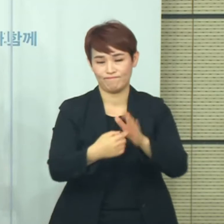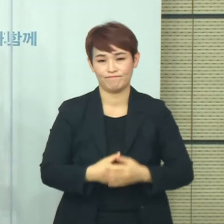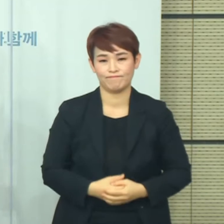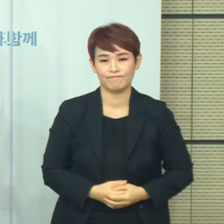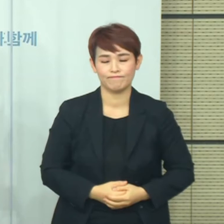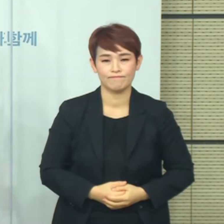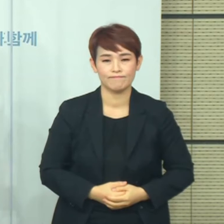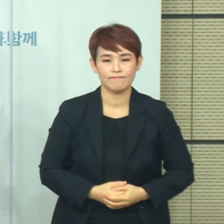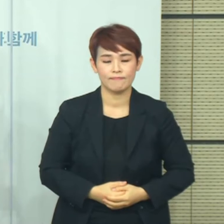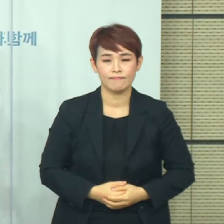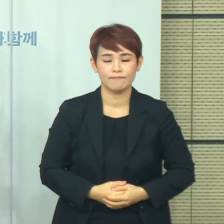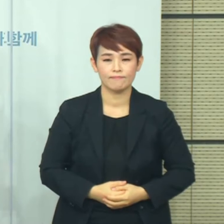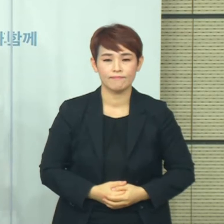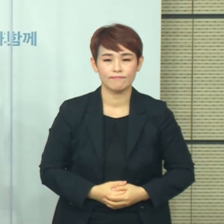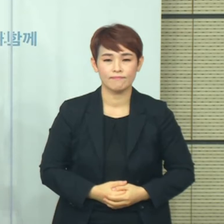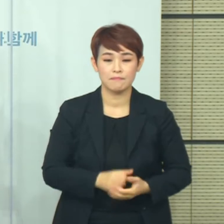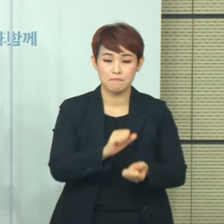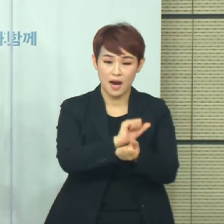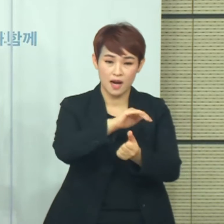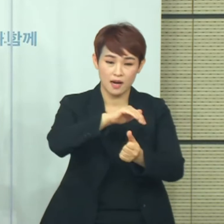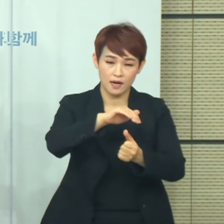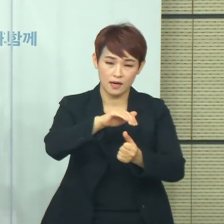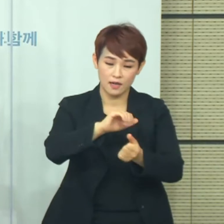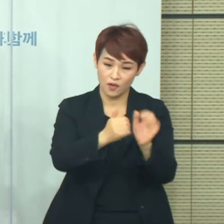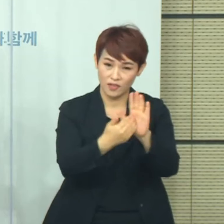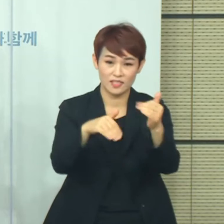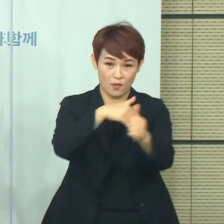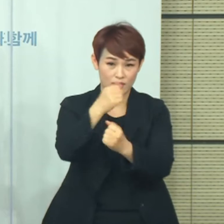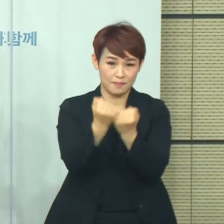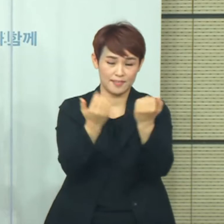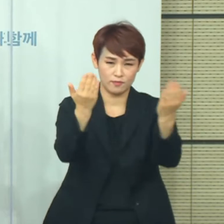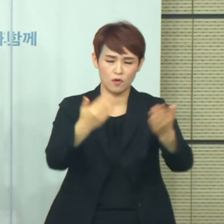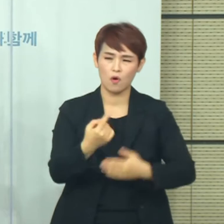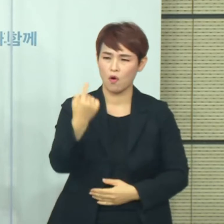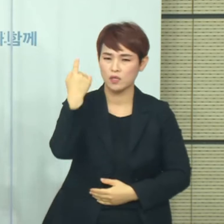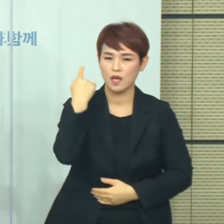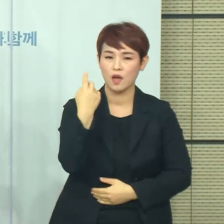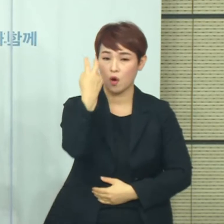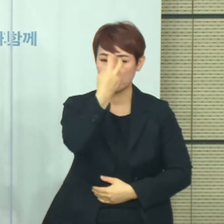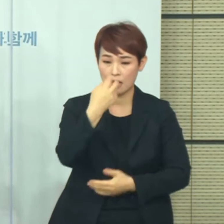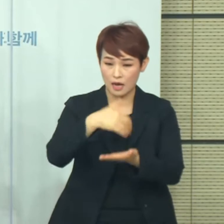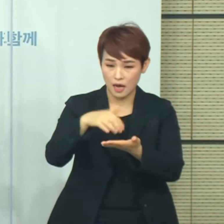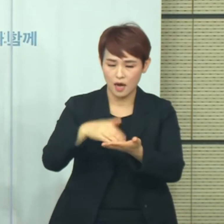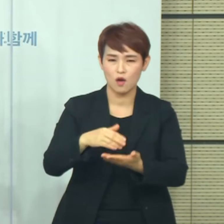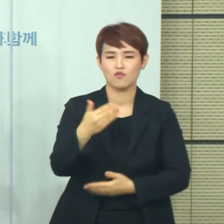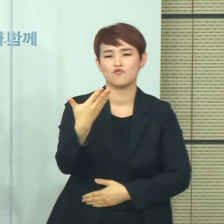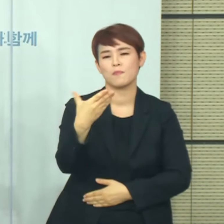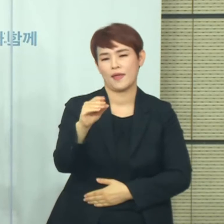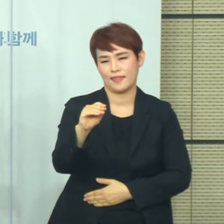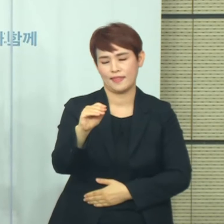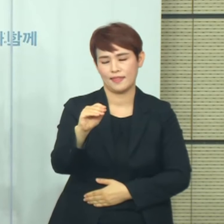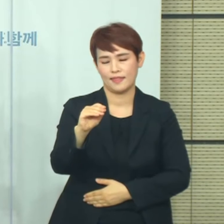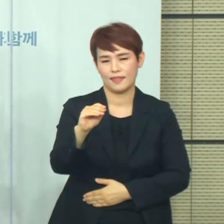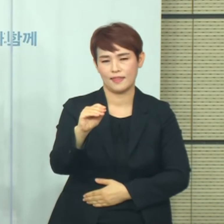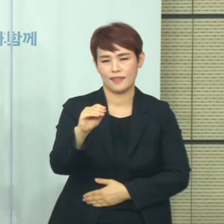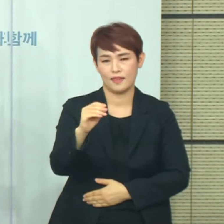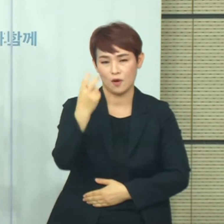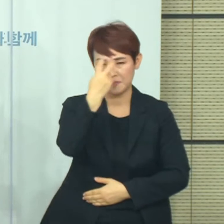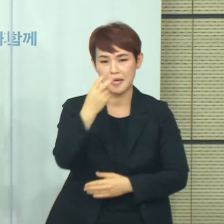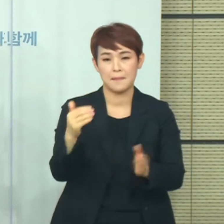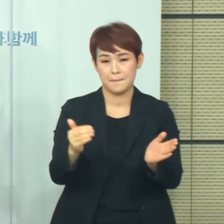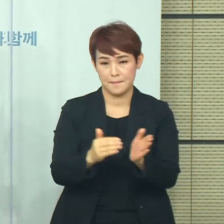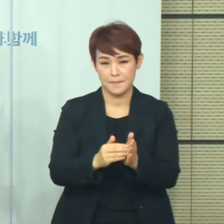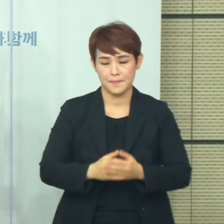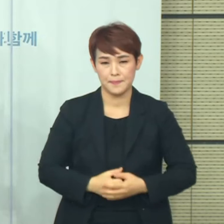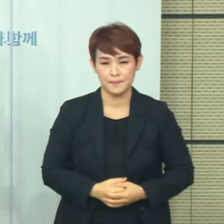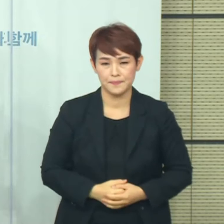대응 사항에 대해 말씀드리겠습니다. 어제도 약 9만여 건의 검사가 이루어지는 등 대규모 검사를 유지하고